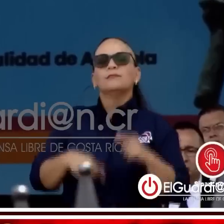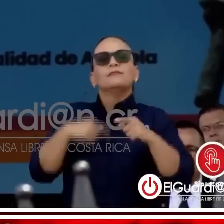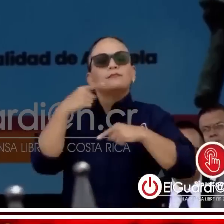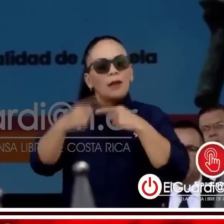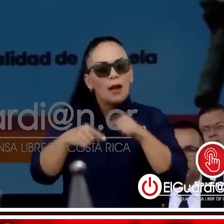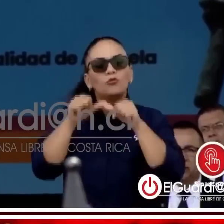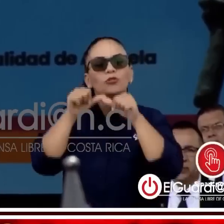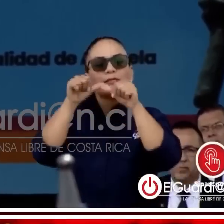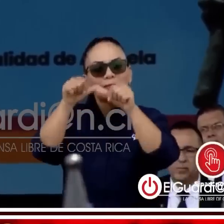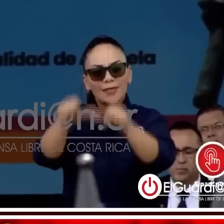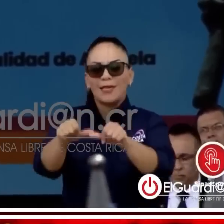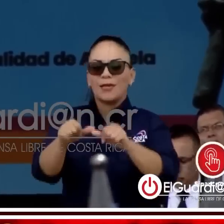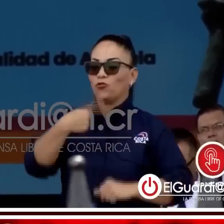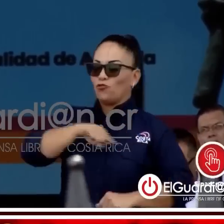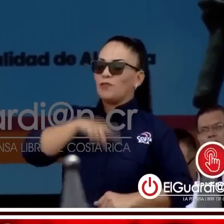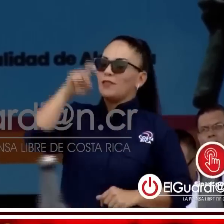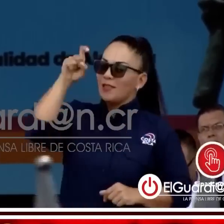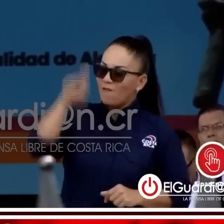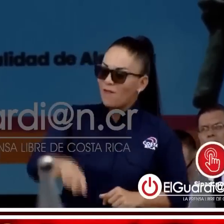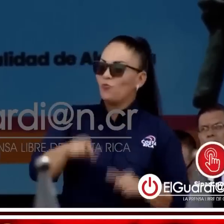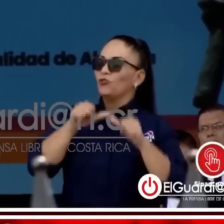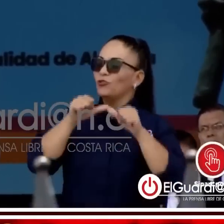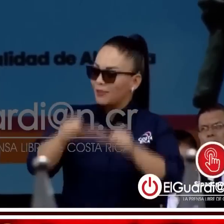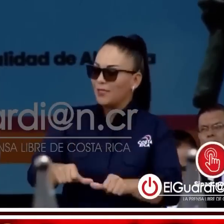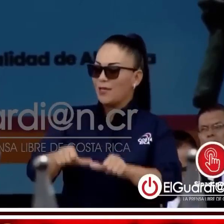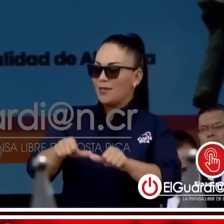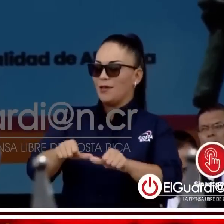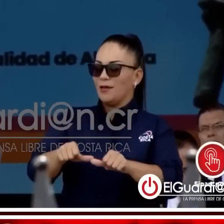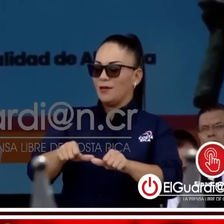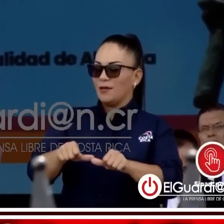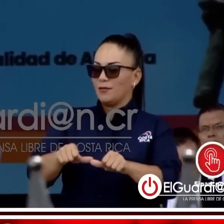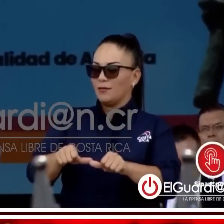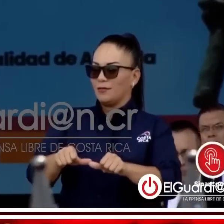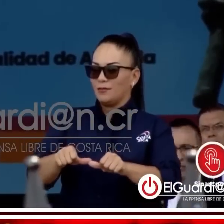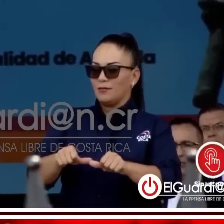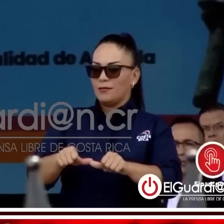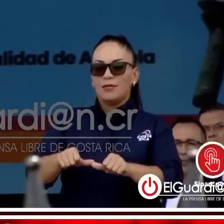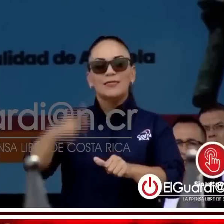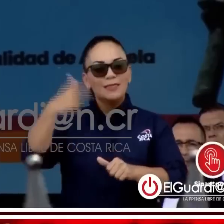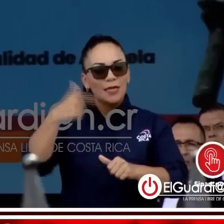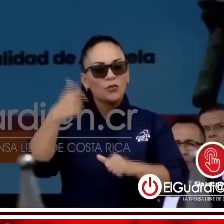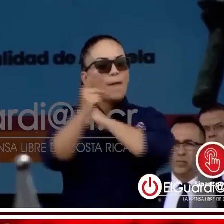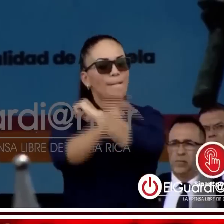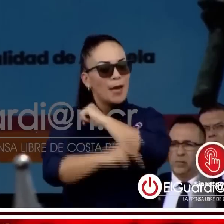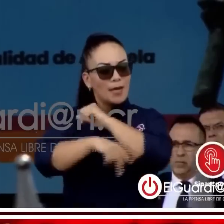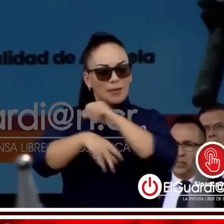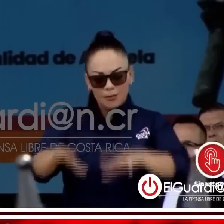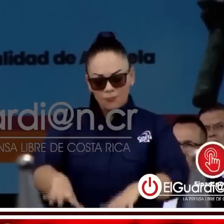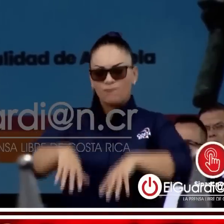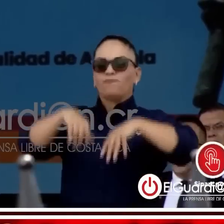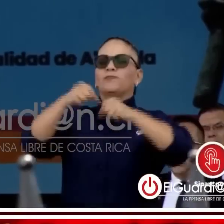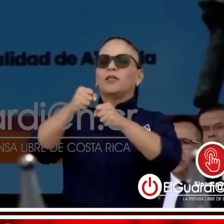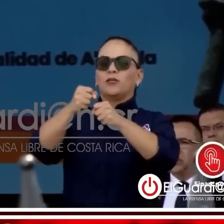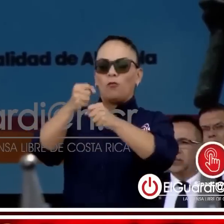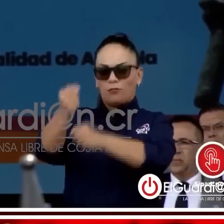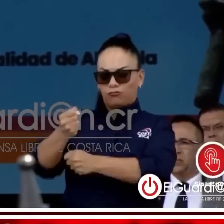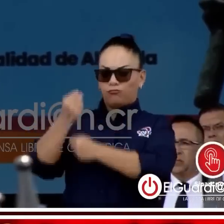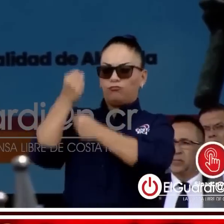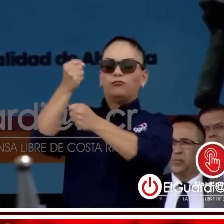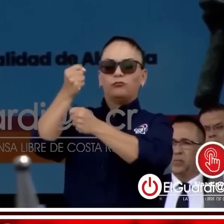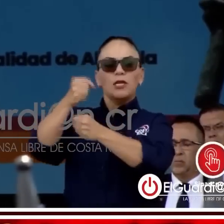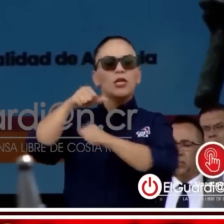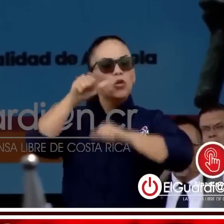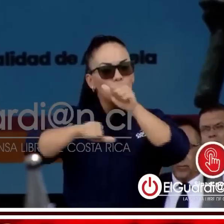siendo, tenemos que seguir siendo el país que toma la tea y lucha por lo que cree.